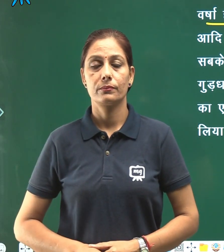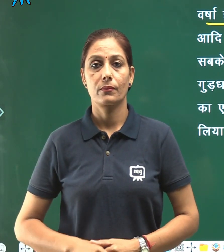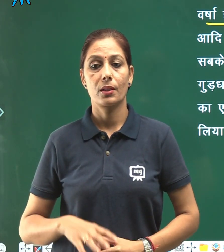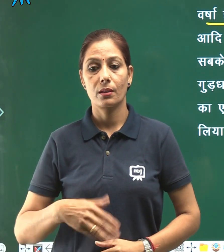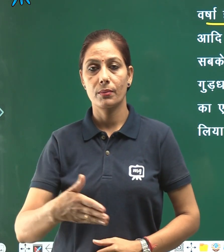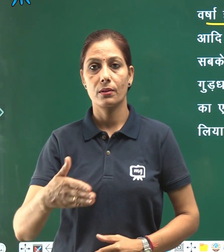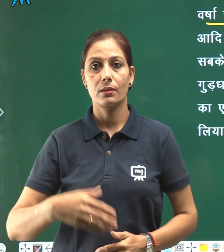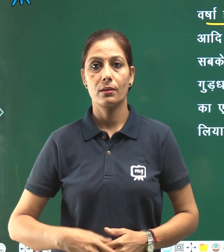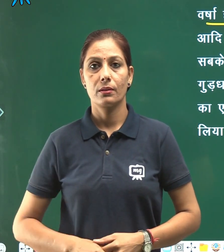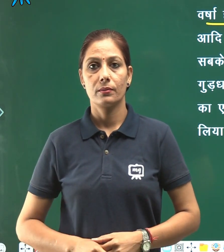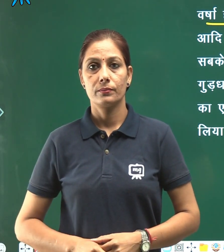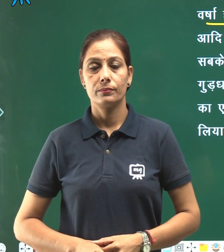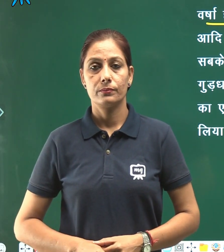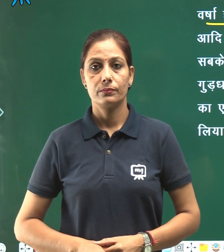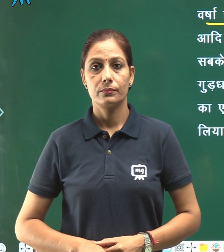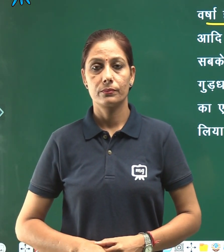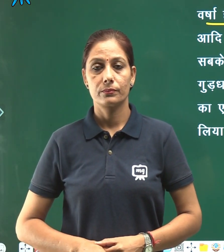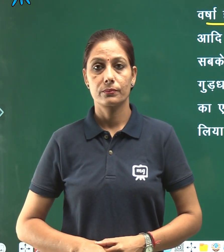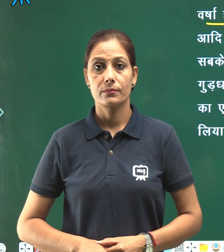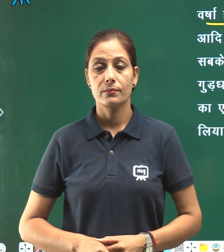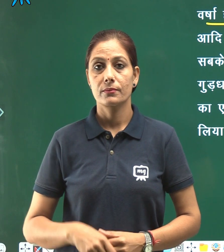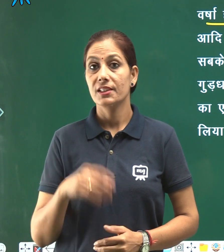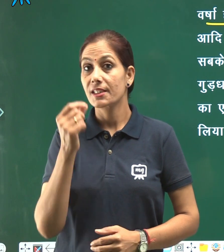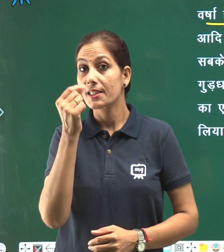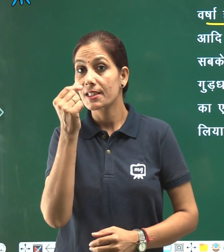तभी गेहूं, जौ, चने